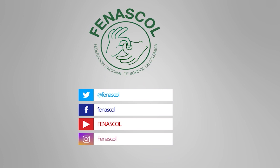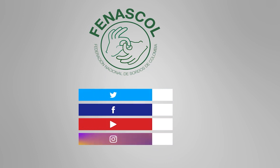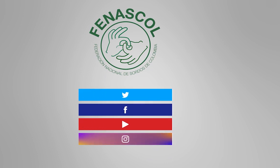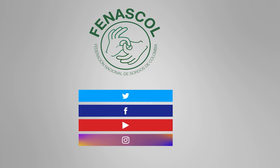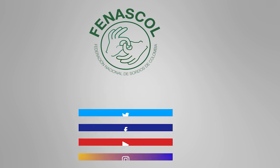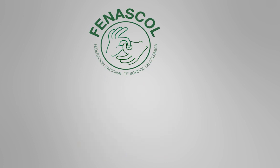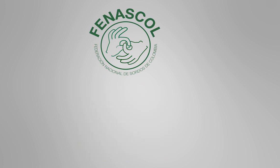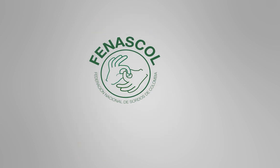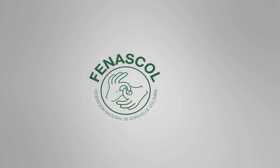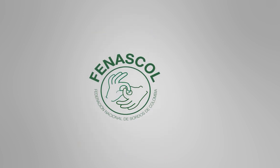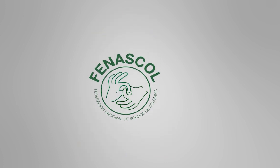¡Gracias! ¡Gracias!